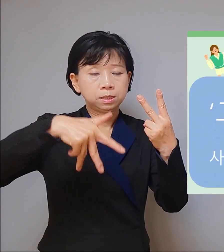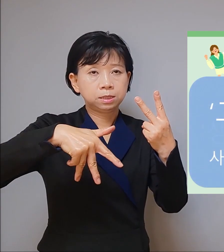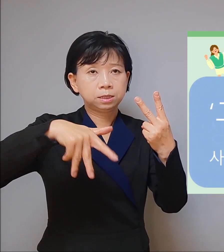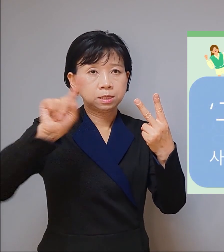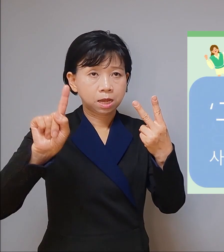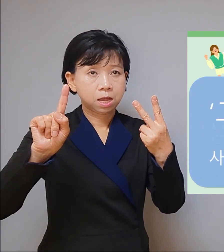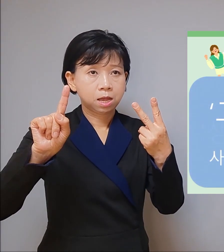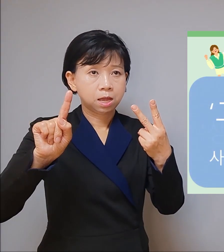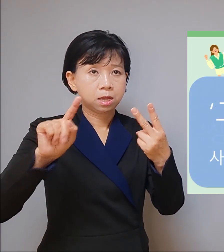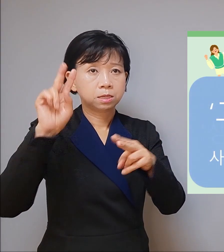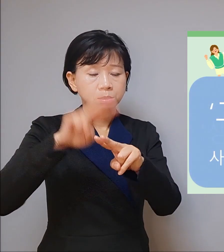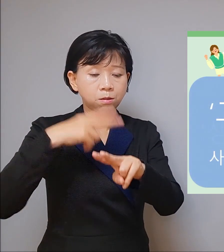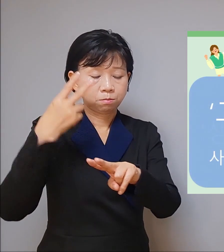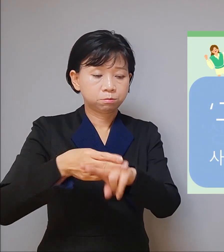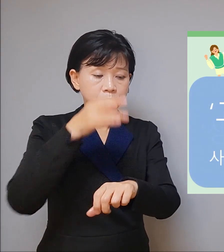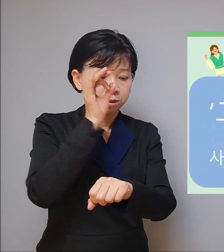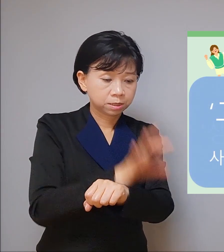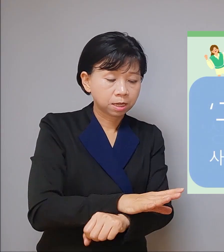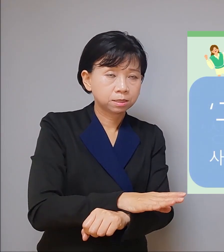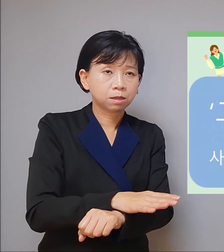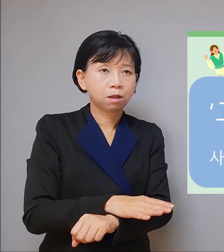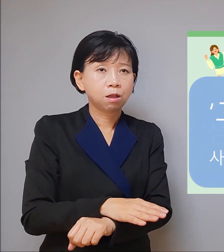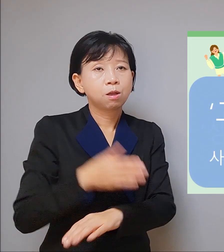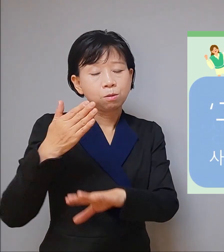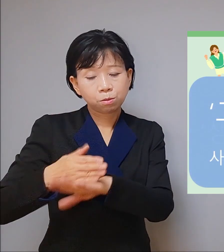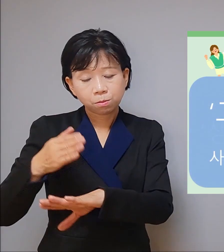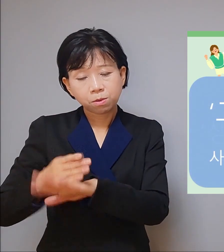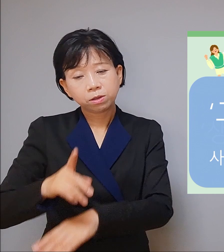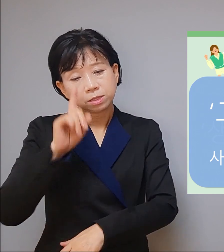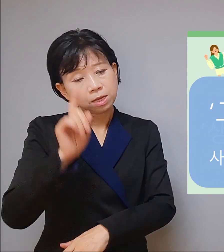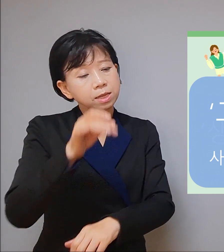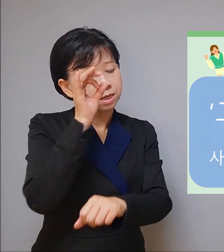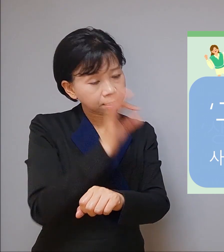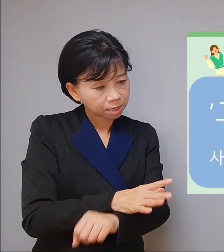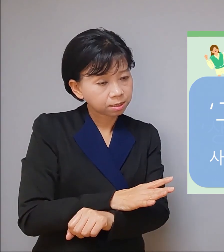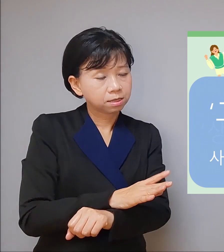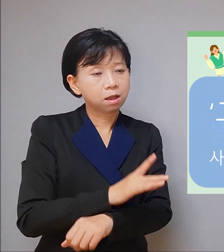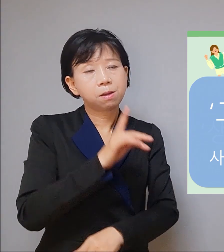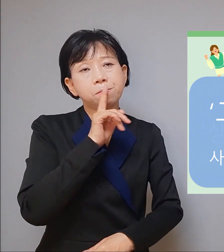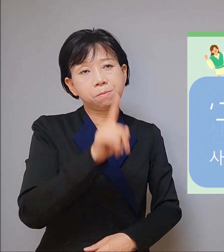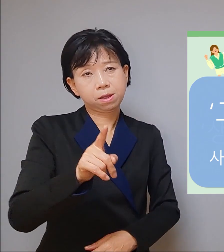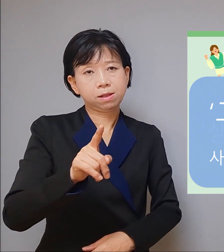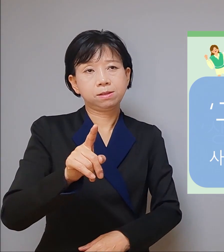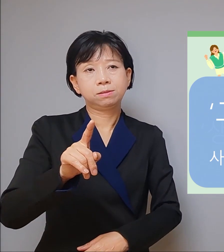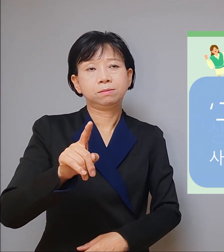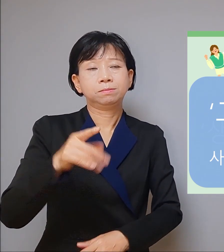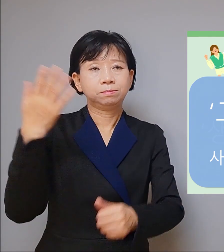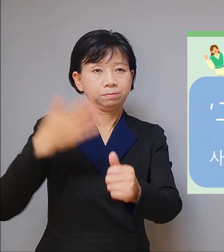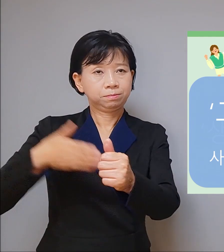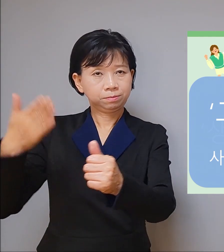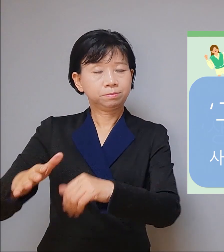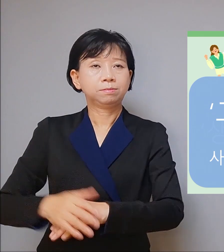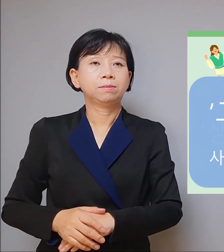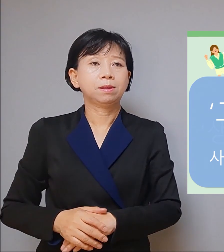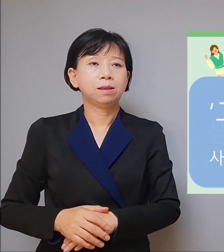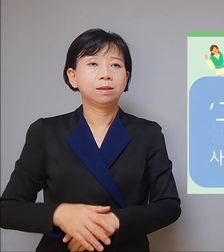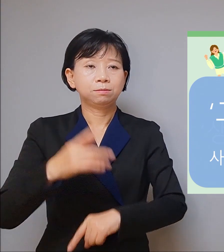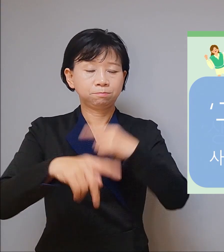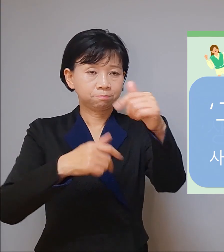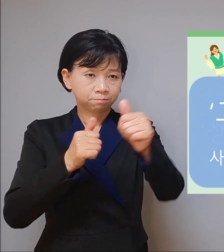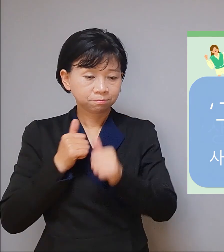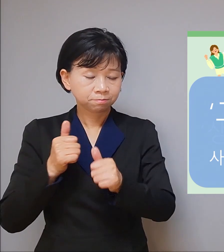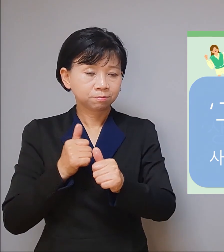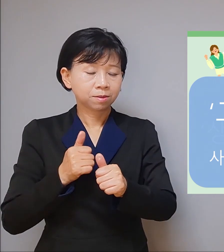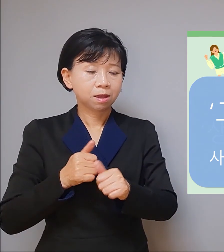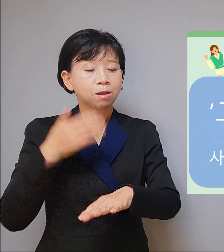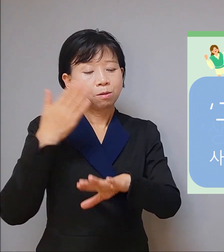교회 오세요 이 말은 하지 말고 고마워서 하나 샀어 이렇게 꼭 말씀해 주시면 되겠습니다. 다 함께 따라해